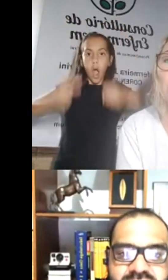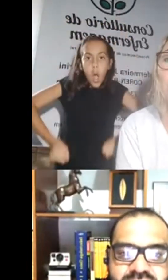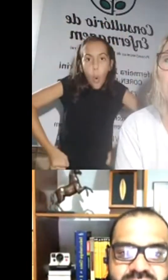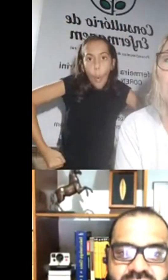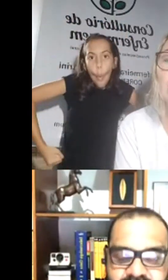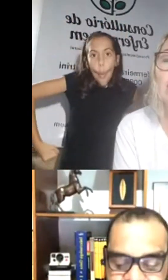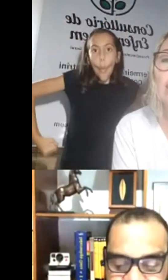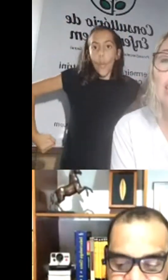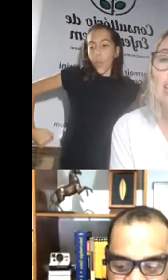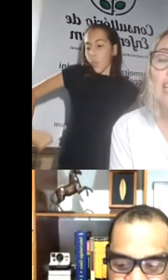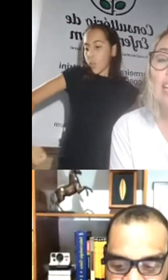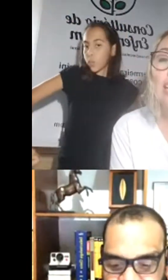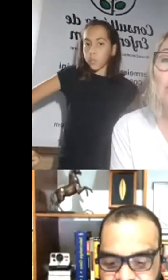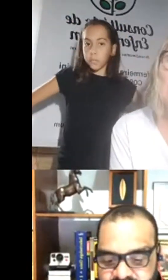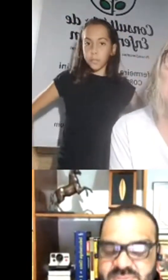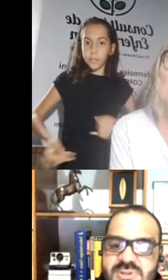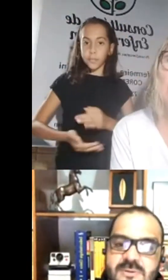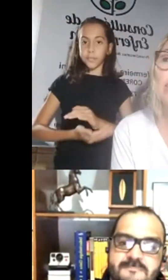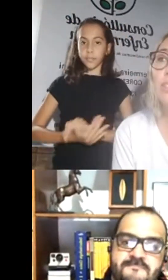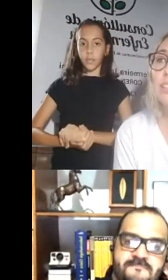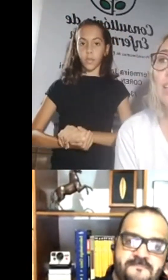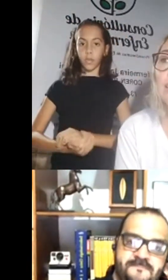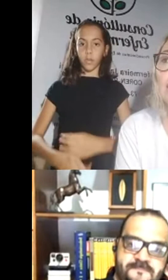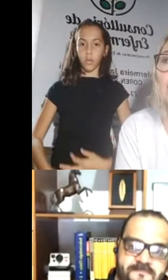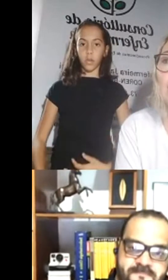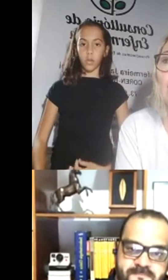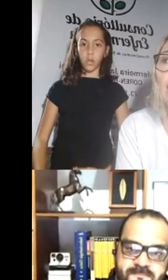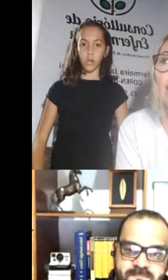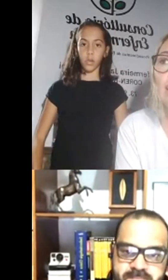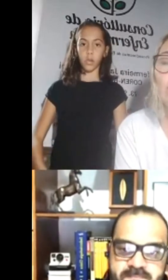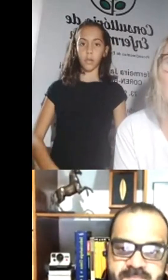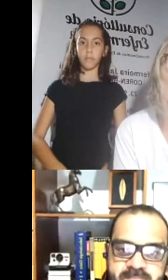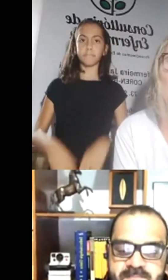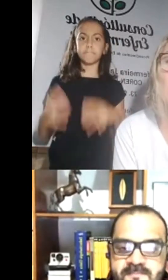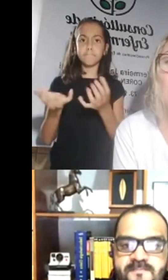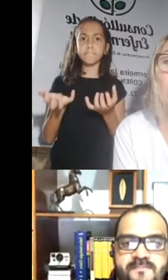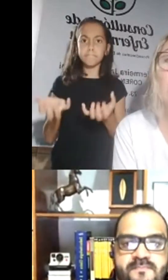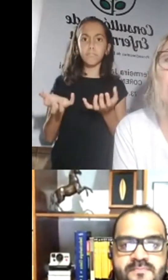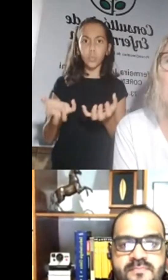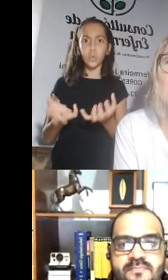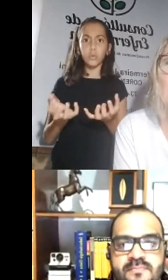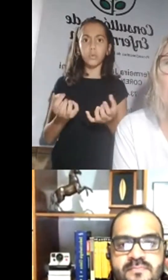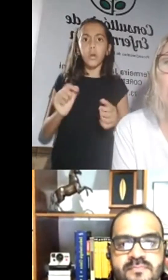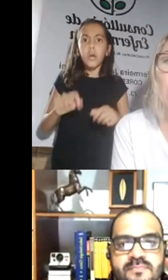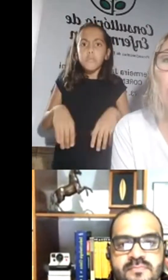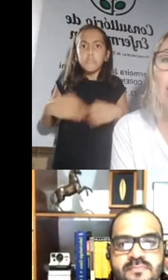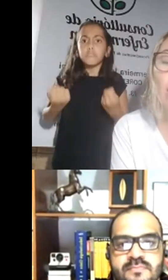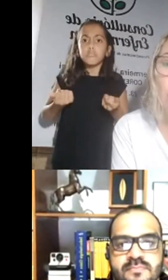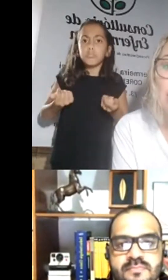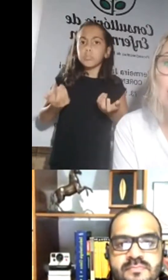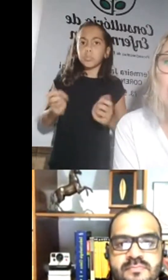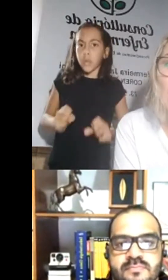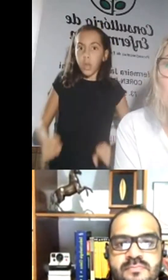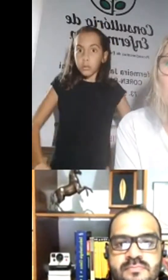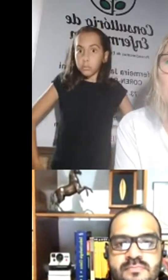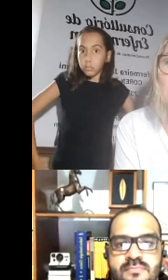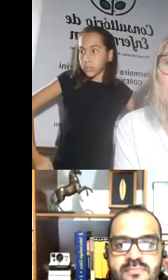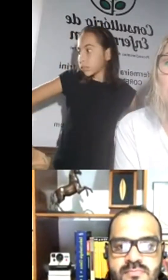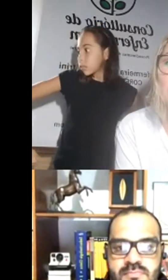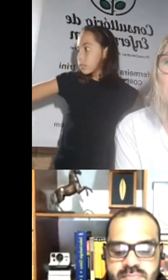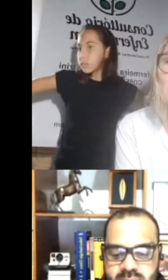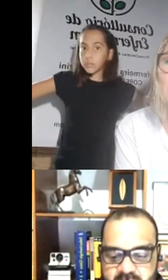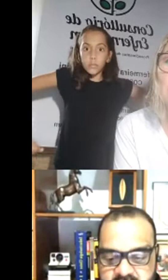pelo Covid, eu queria saber de você, assim, dizer assim para nós o que é exatamente a obesidade.